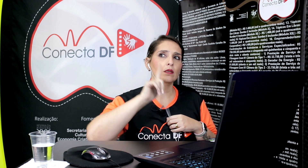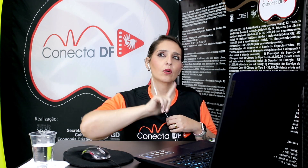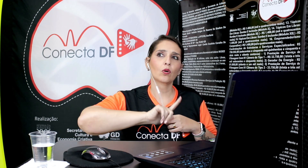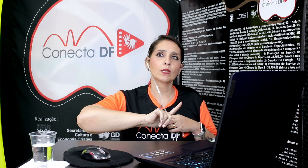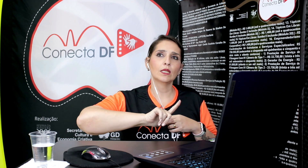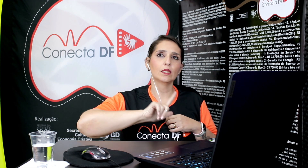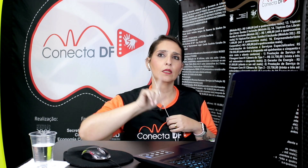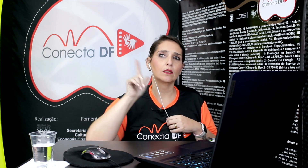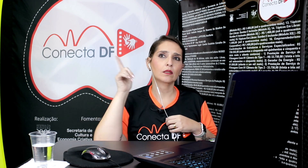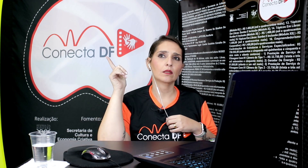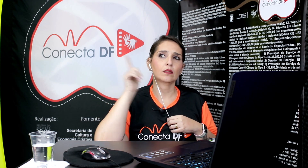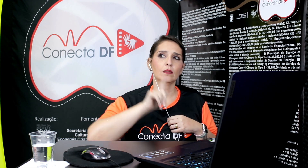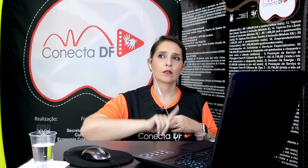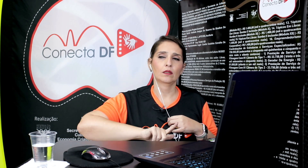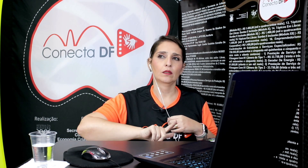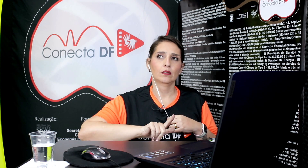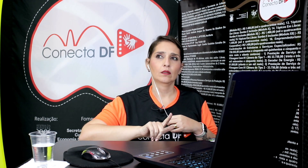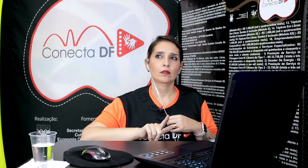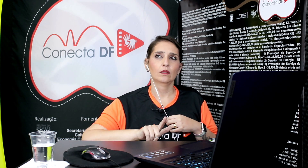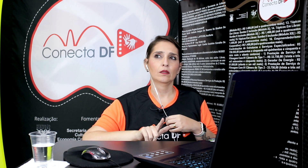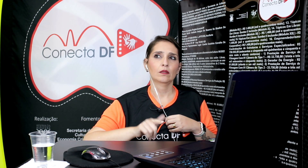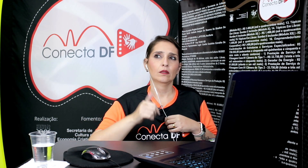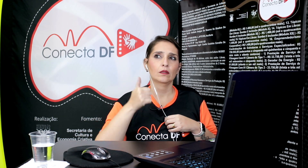L, conseguir.